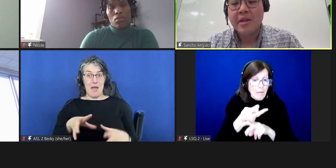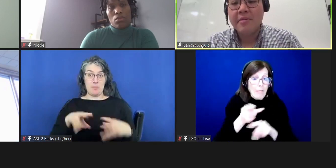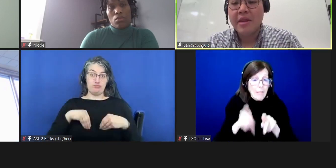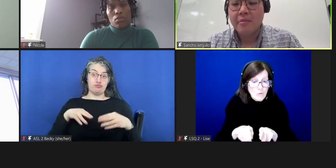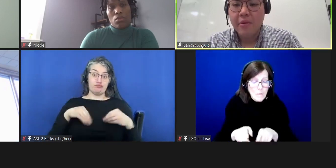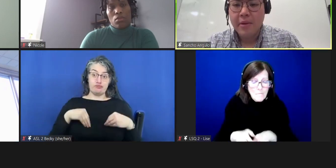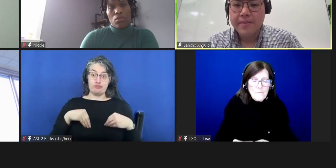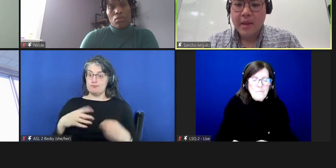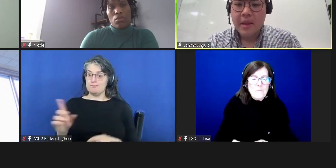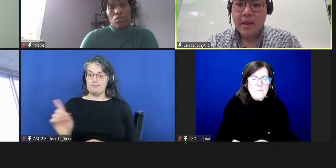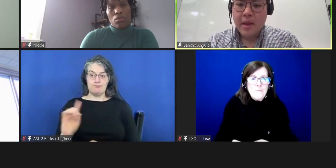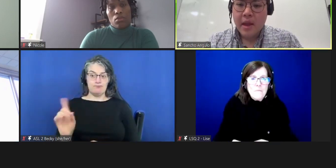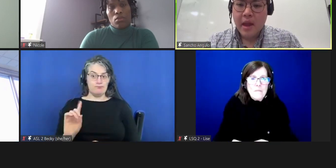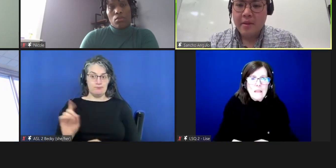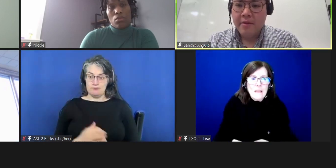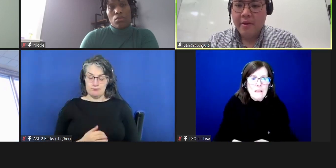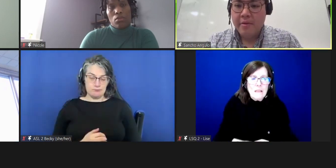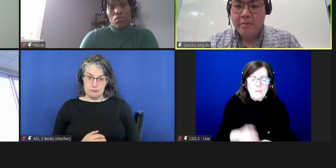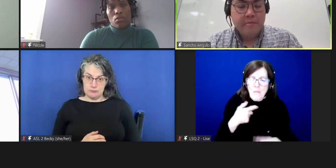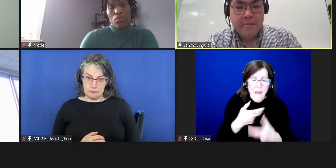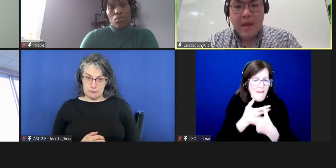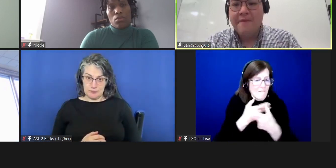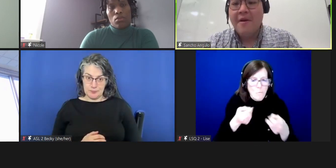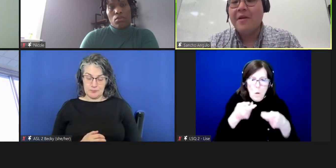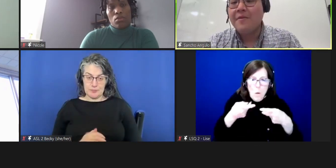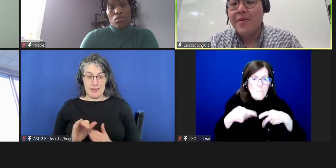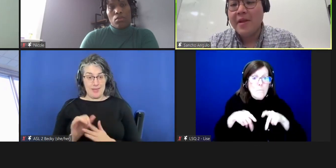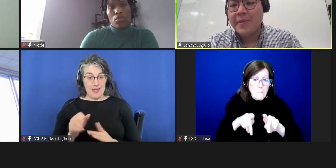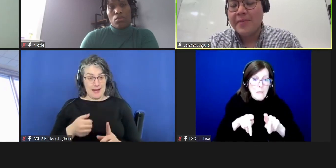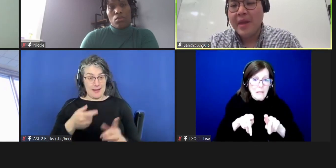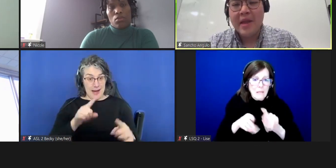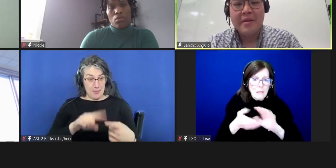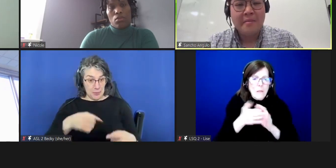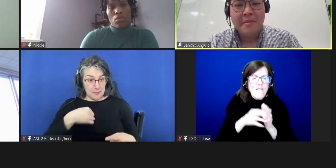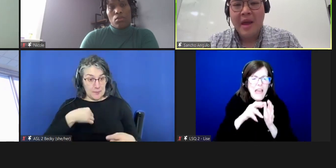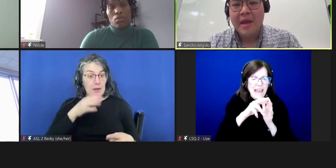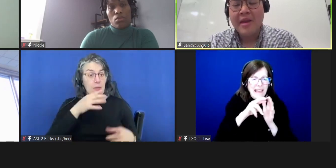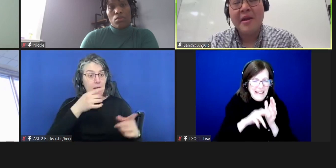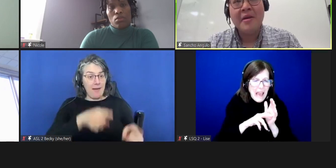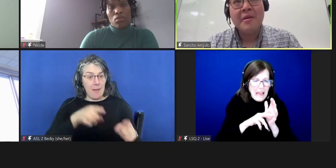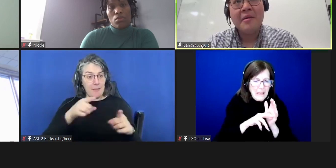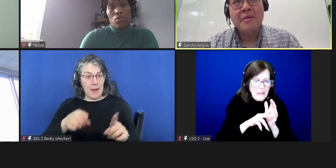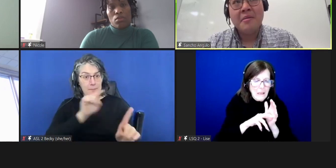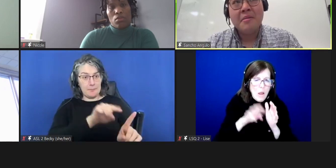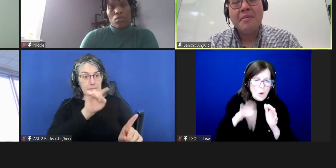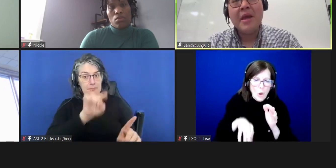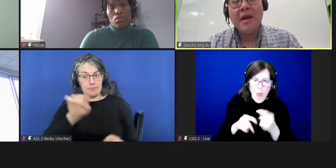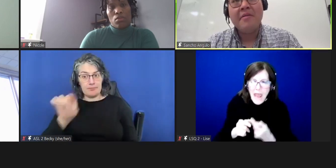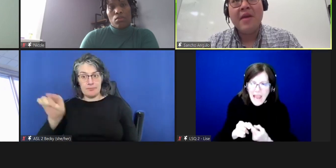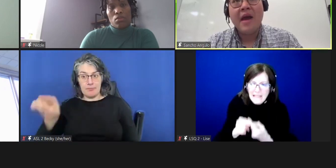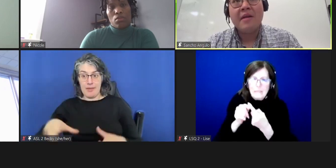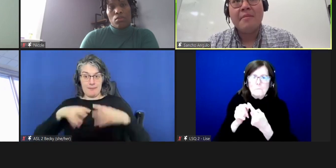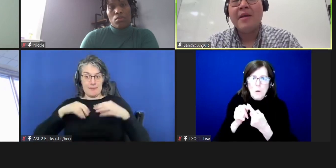je ne vais pas permettre que cela soit la règle plutôt que l'exception dans l'attitude vis-à-vis des